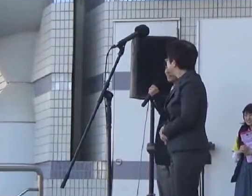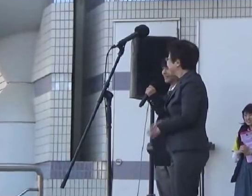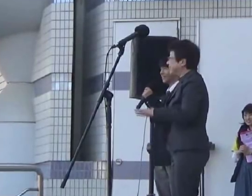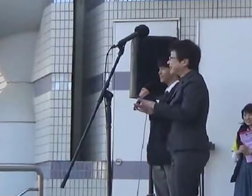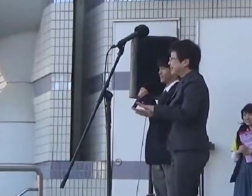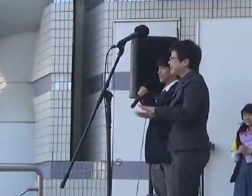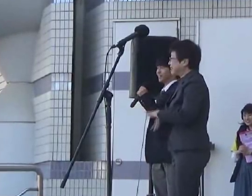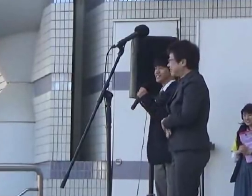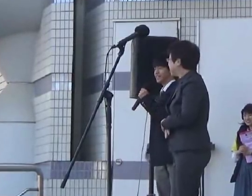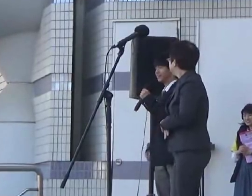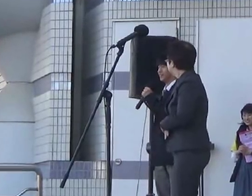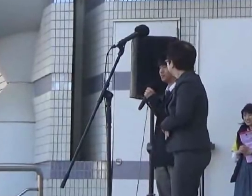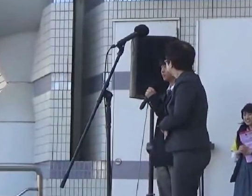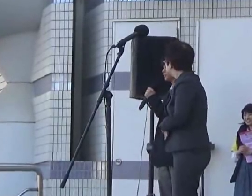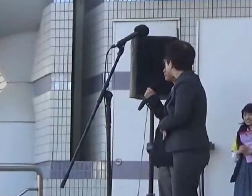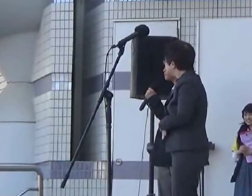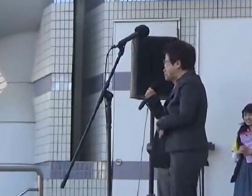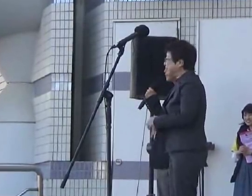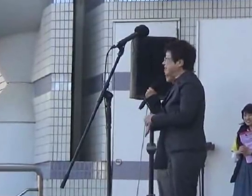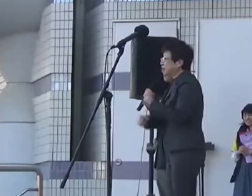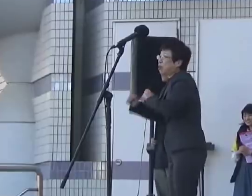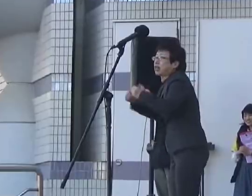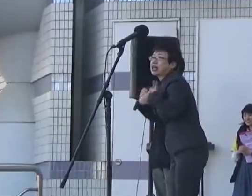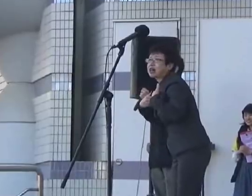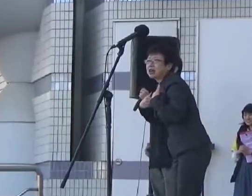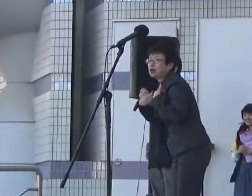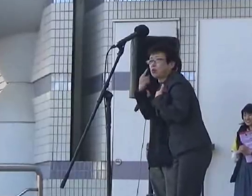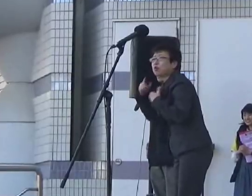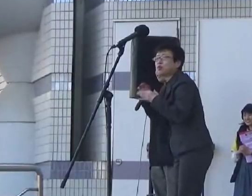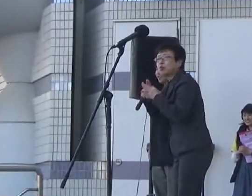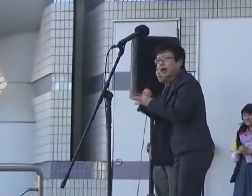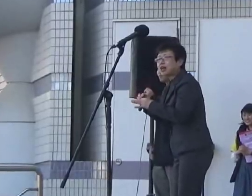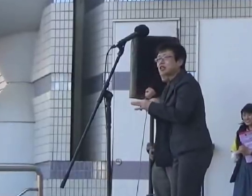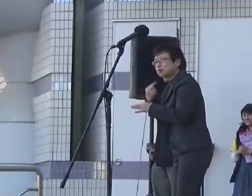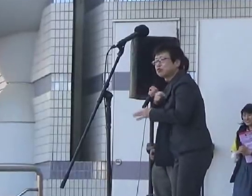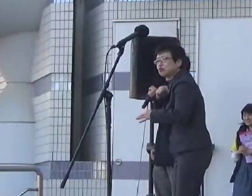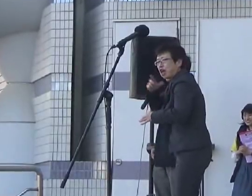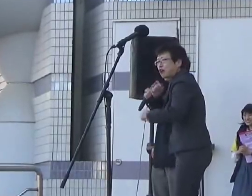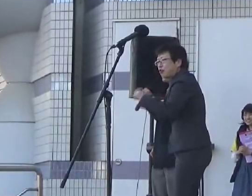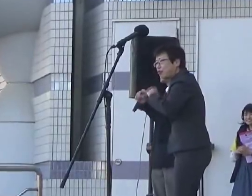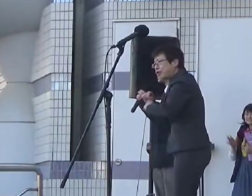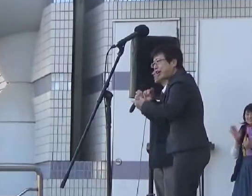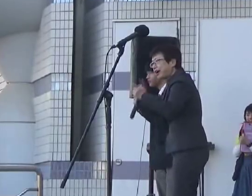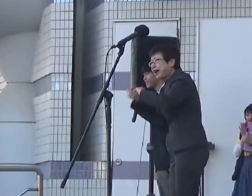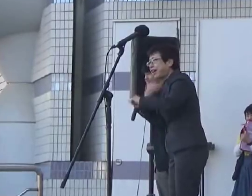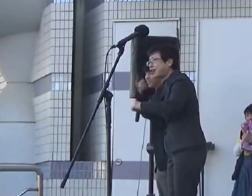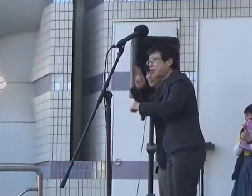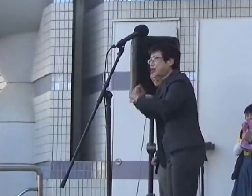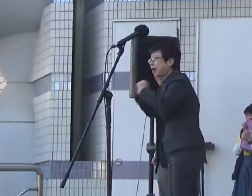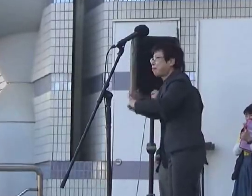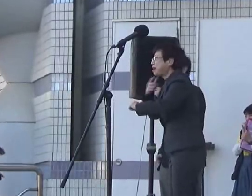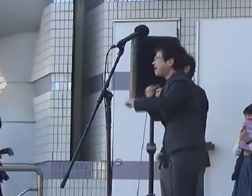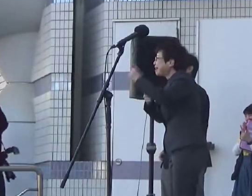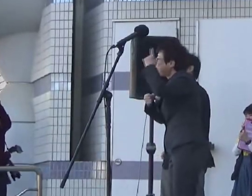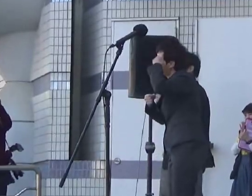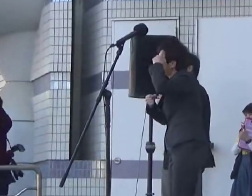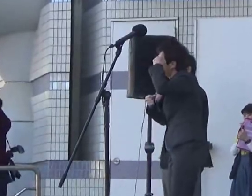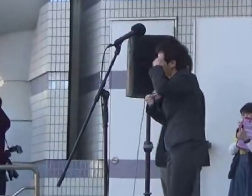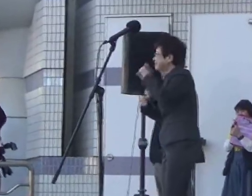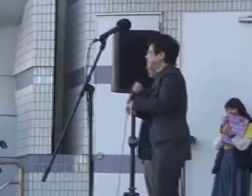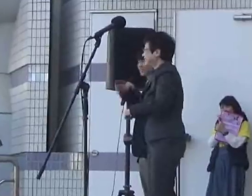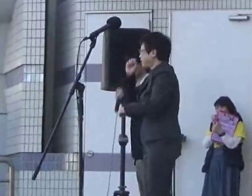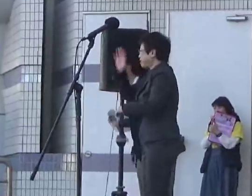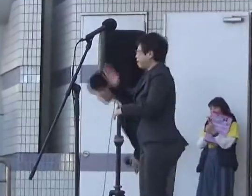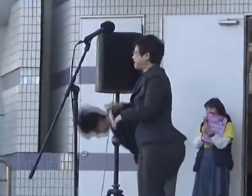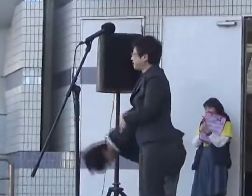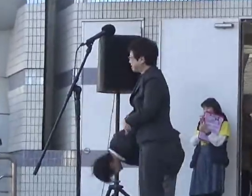今動かなきゃ何も変わらない時代なので、僕も動いて何か変えていけるように頑張りたいと思います。署名活動をしていきたいと思います。